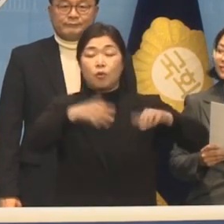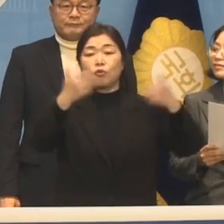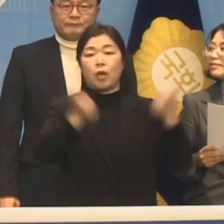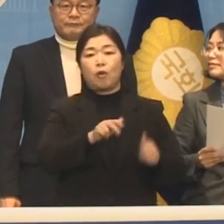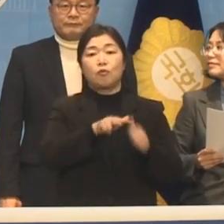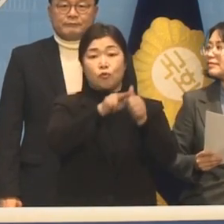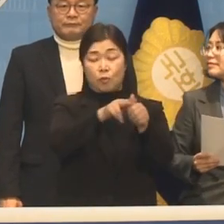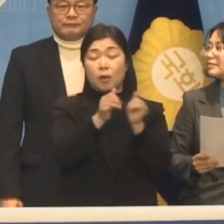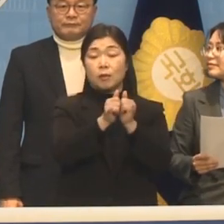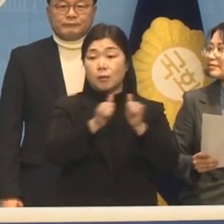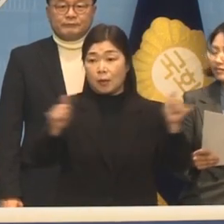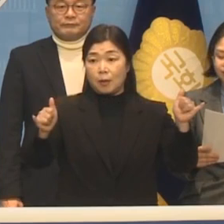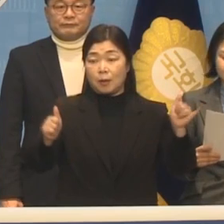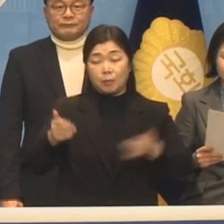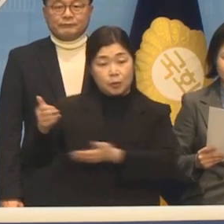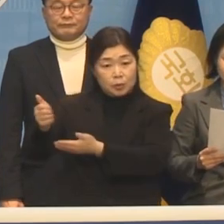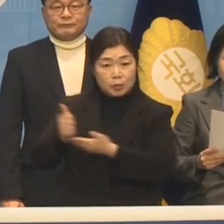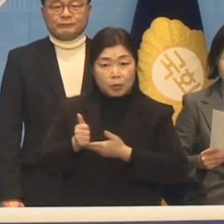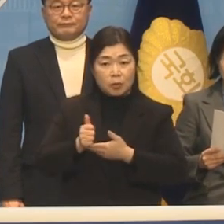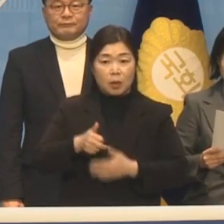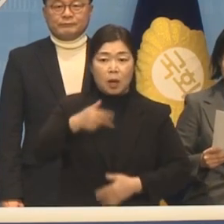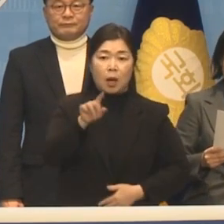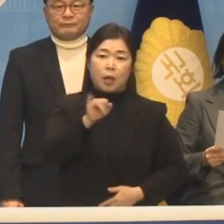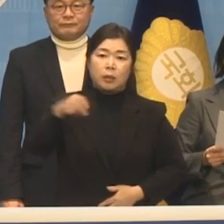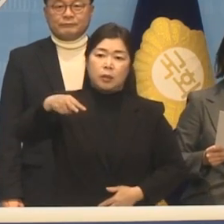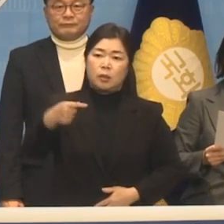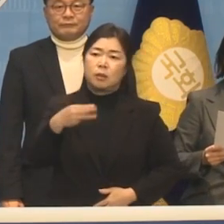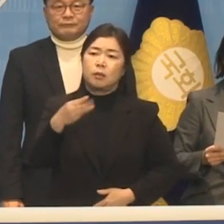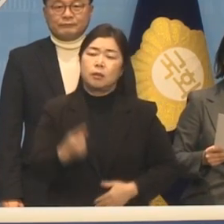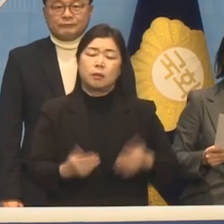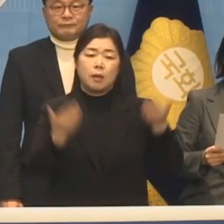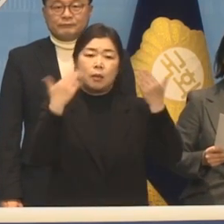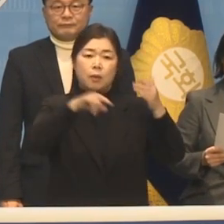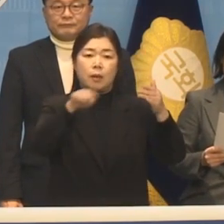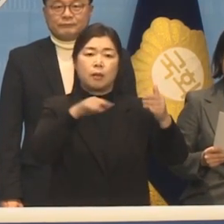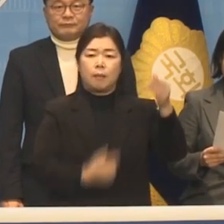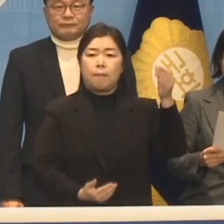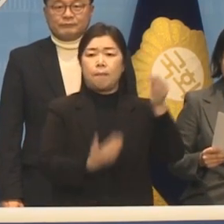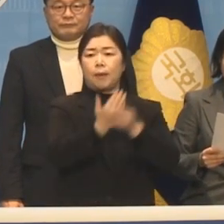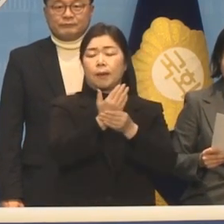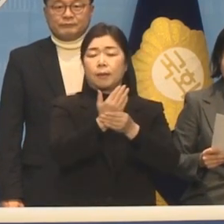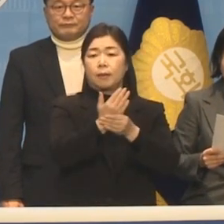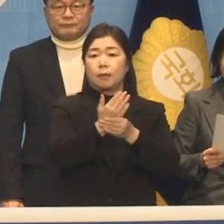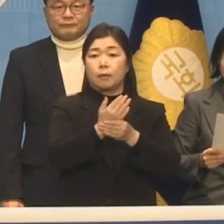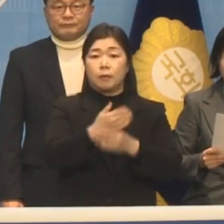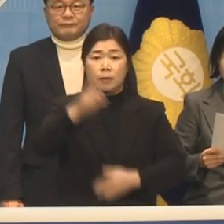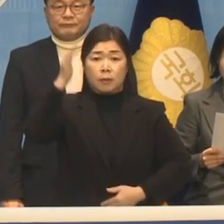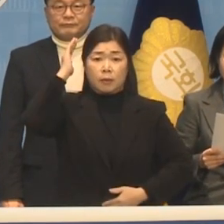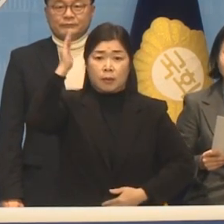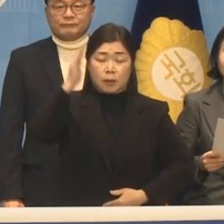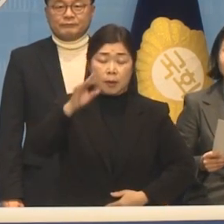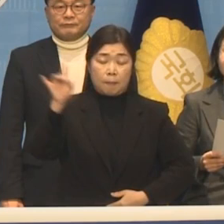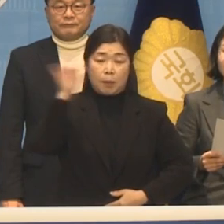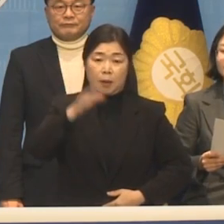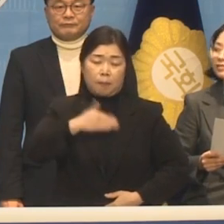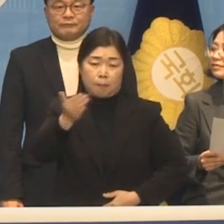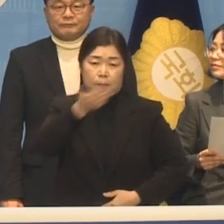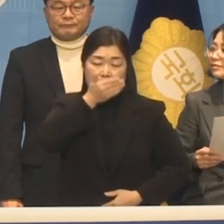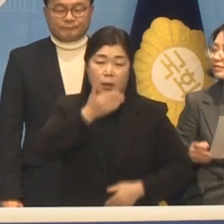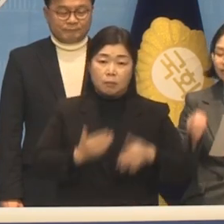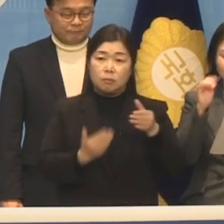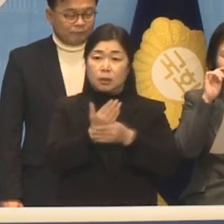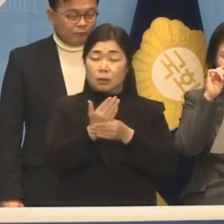국회의원 출마자분들이 카이스트에서 발생했던 입틀막 사건에 대한 규탄 그리고 R&D